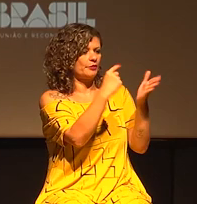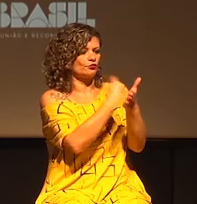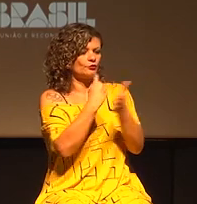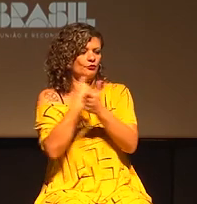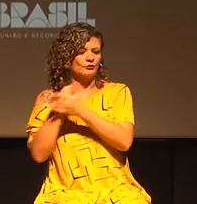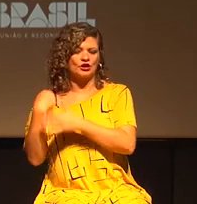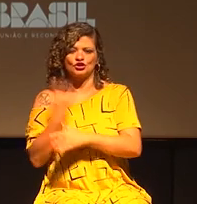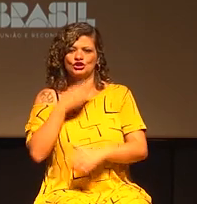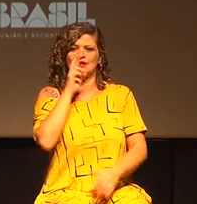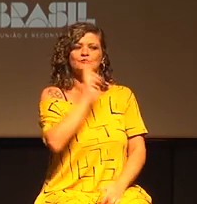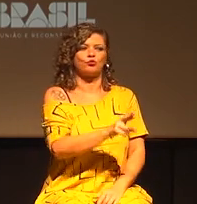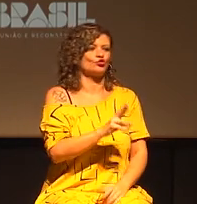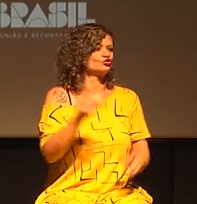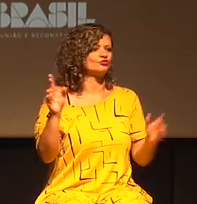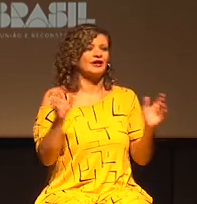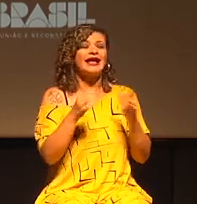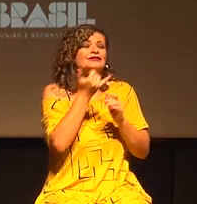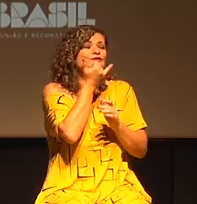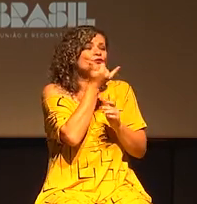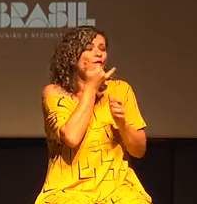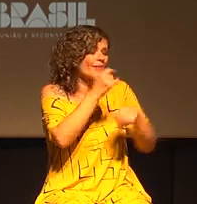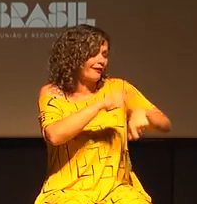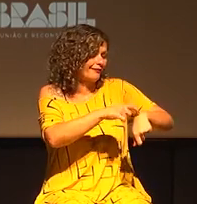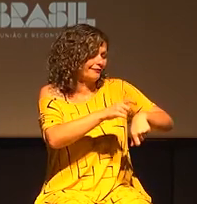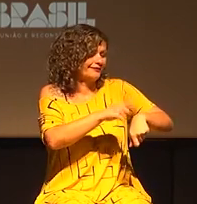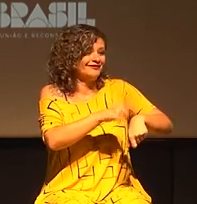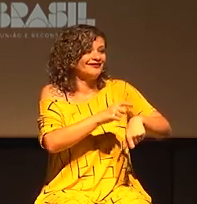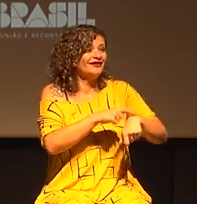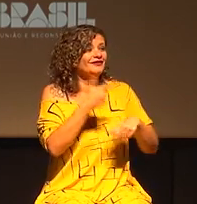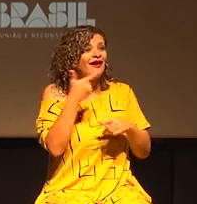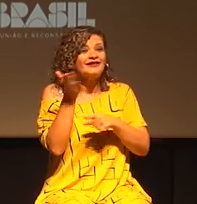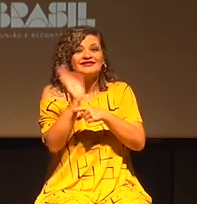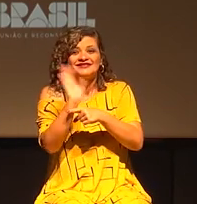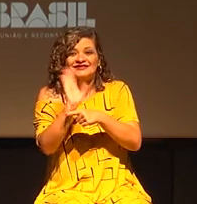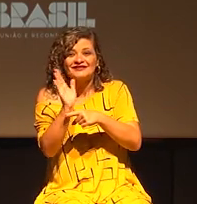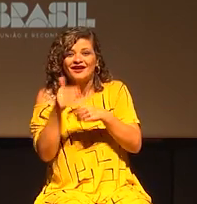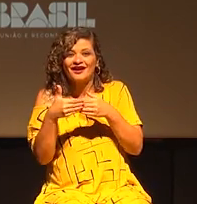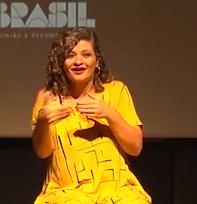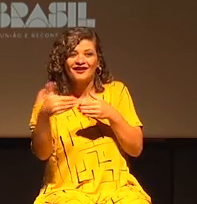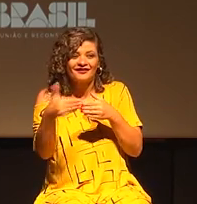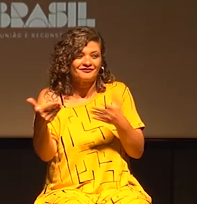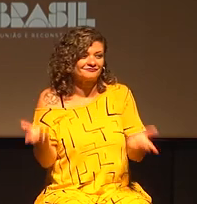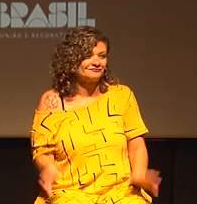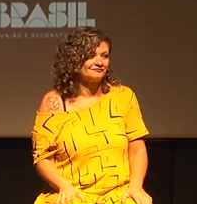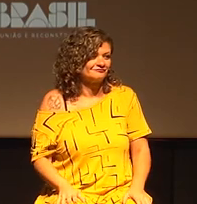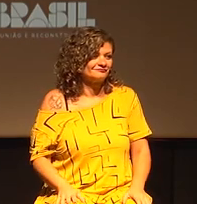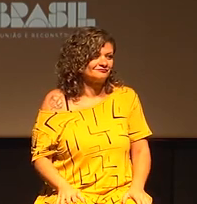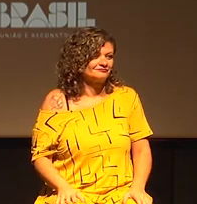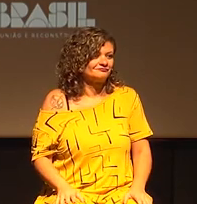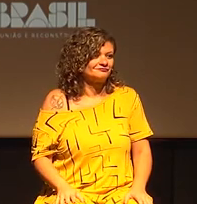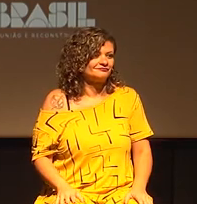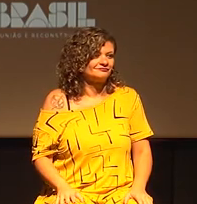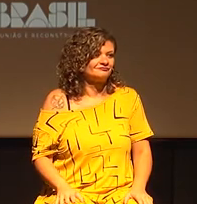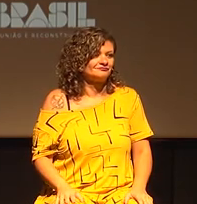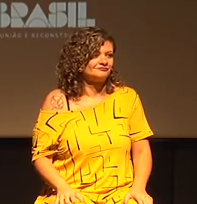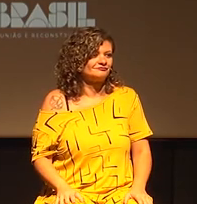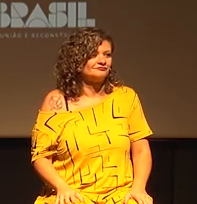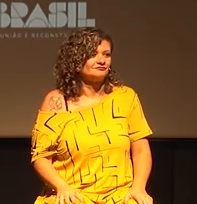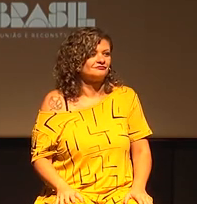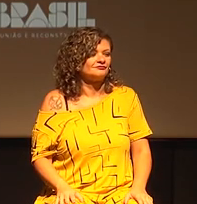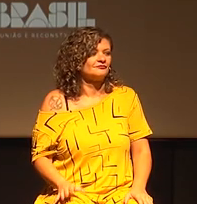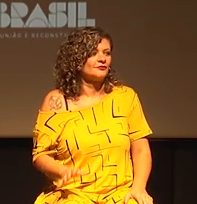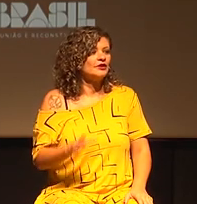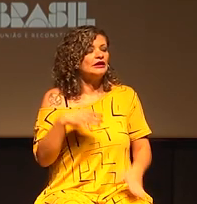é porque Desculpa é que a gente tem um outro mas mas como isso aqui é é uma coisa assim que eu